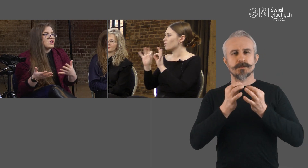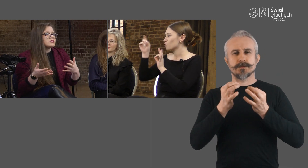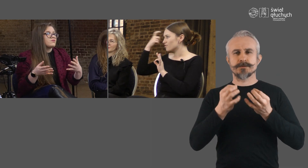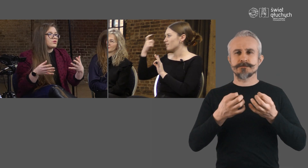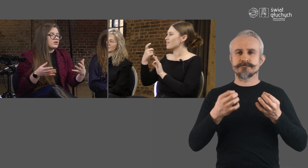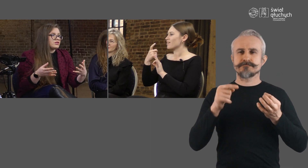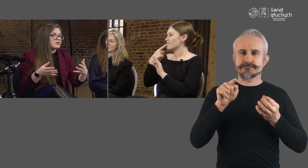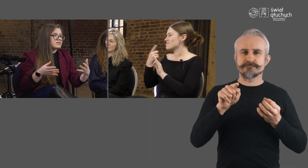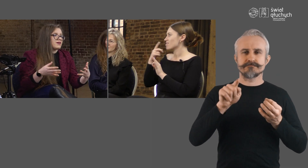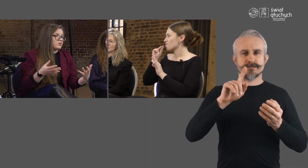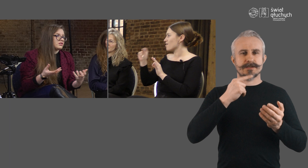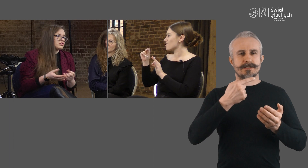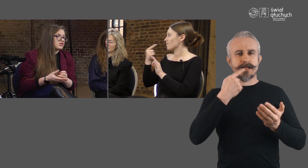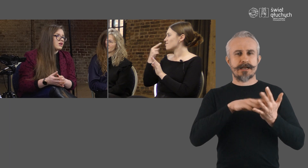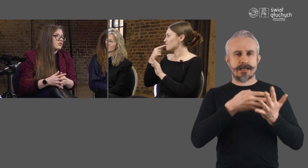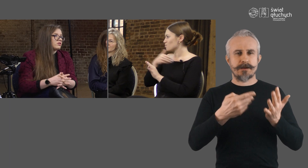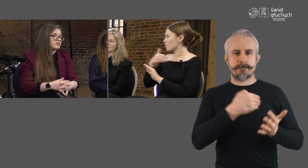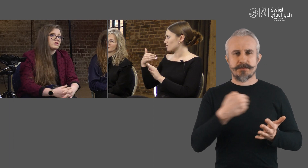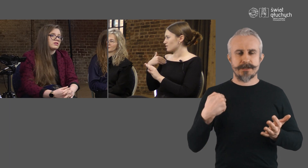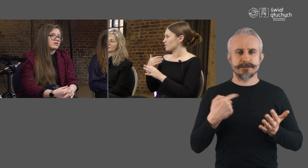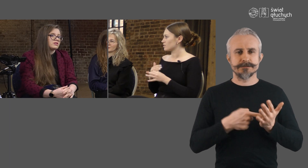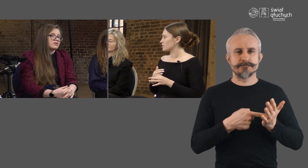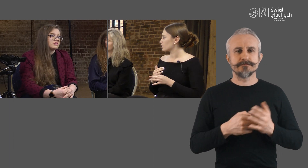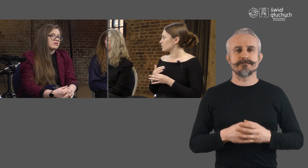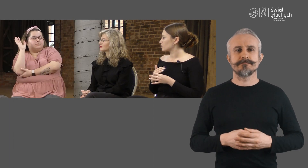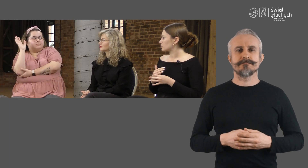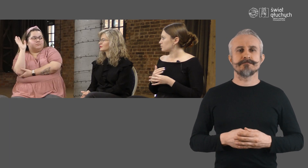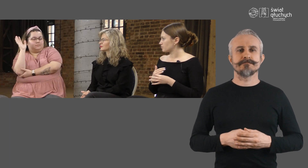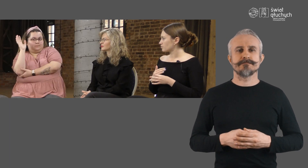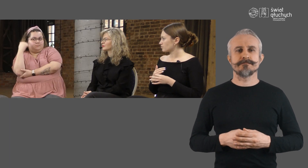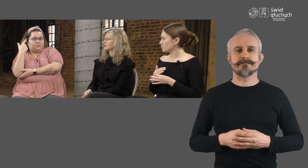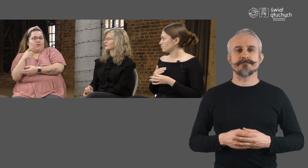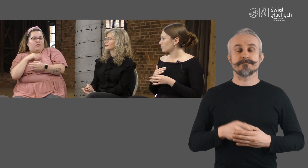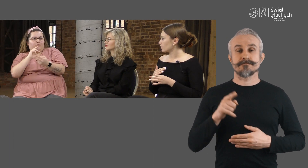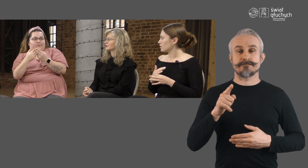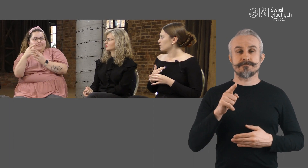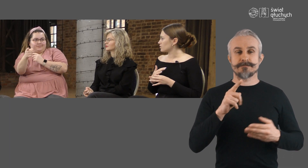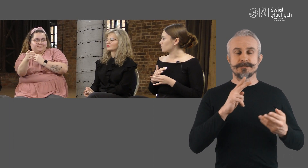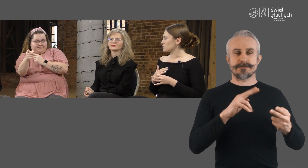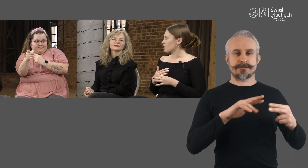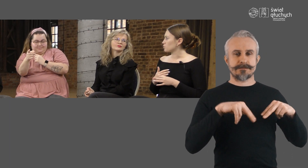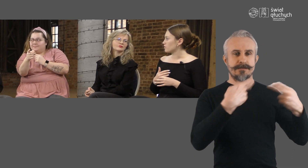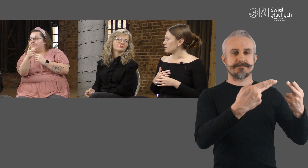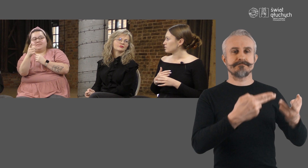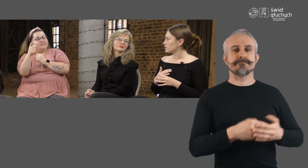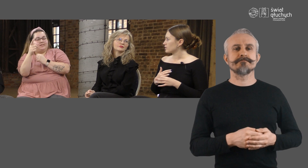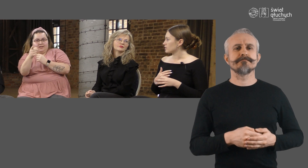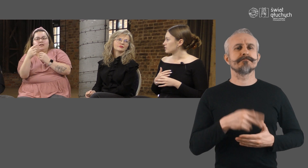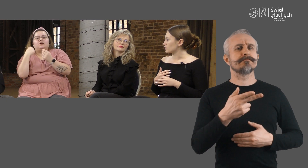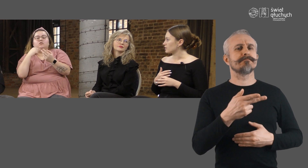stylistyce języka fonetycznego. To może ja